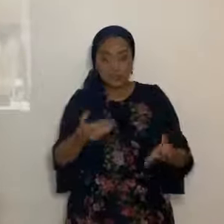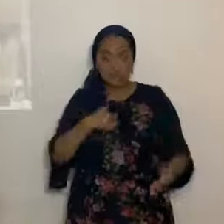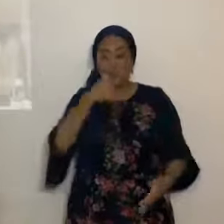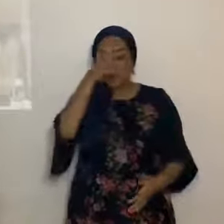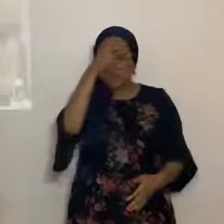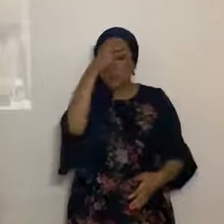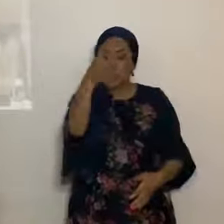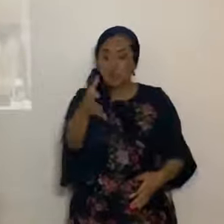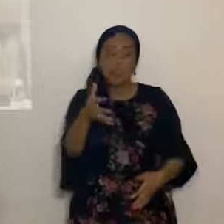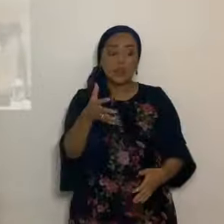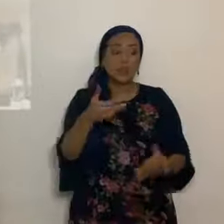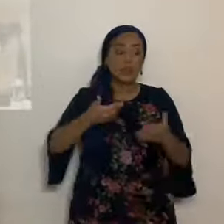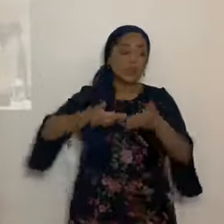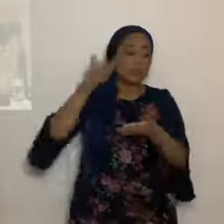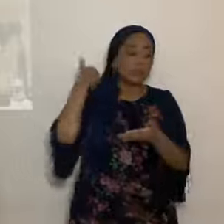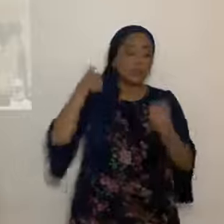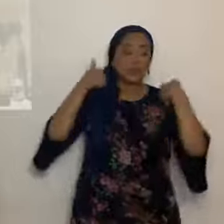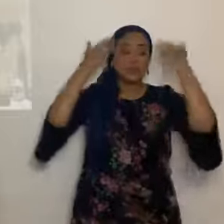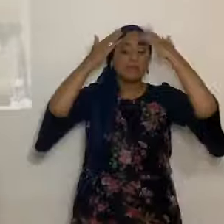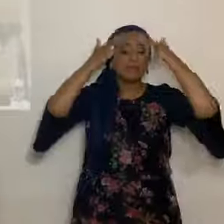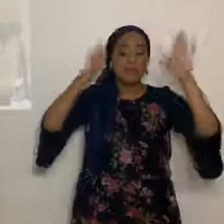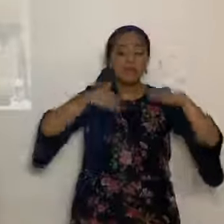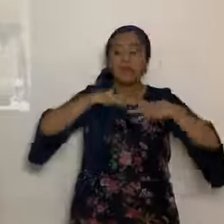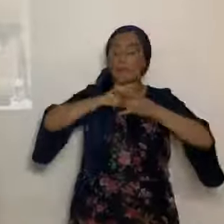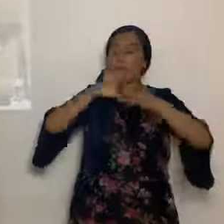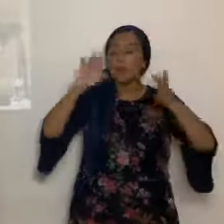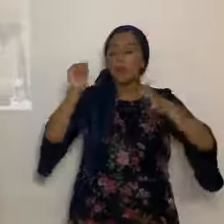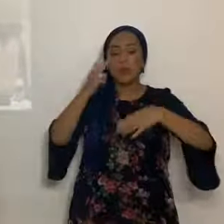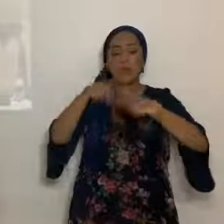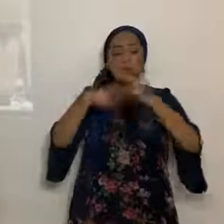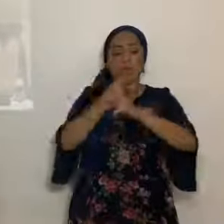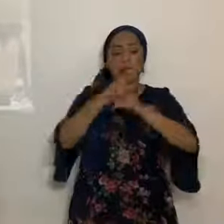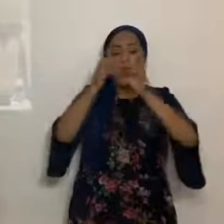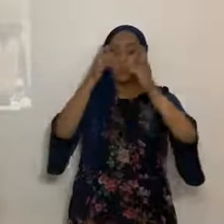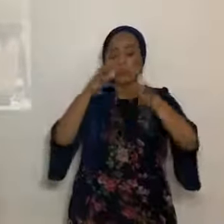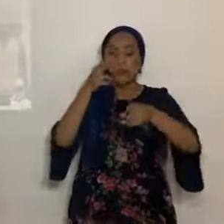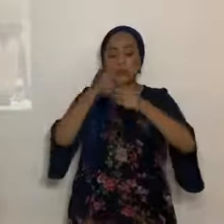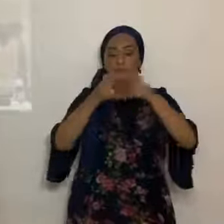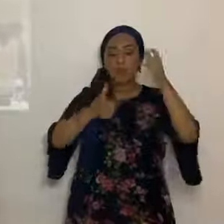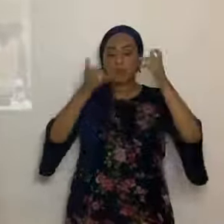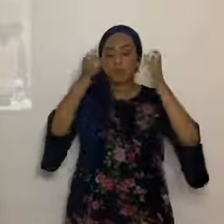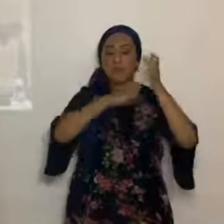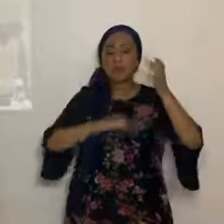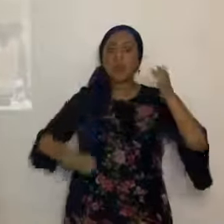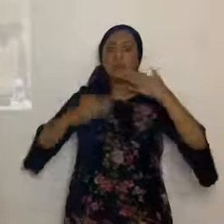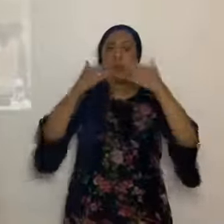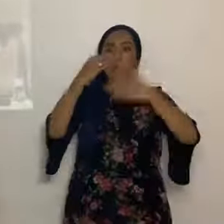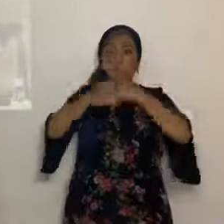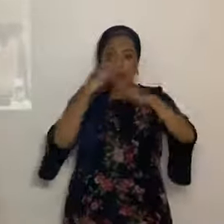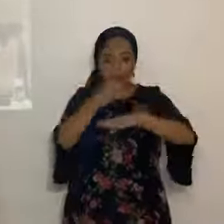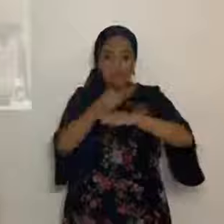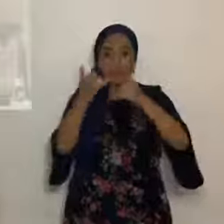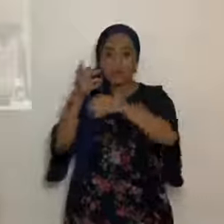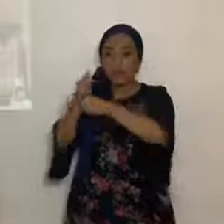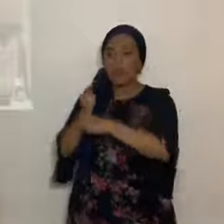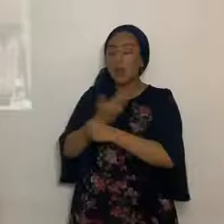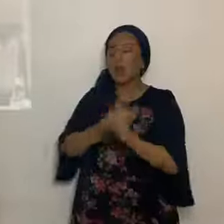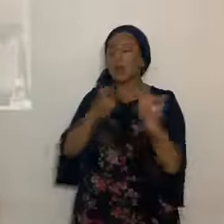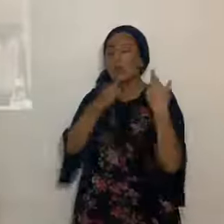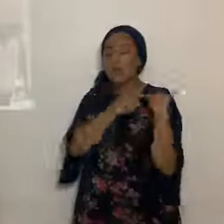mis bisabuelos, mis tatarabuelos, pero yo rompo toda maldición en tu nombre, bendito Yahshua Mashiach, amén, amén. Y ahora tomamos la responsabilidad y